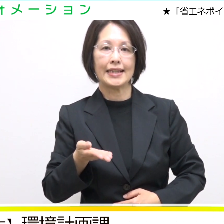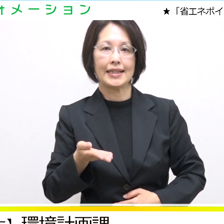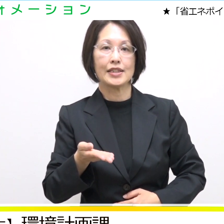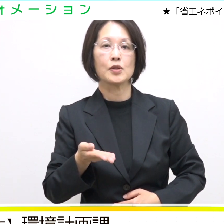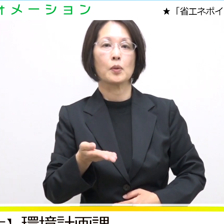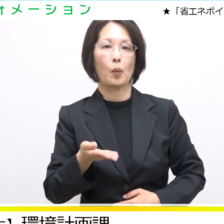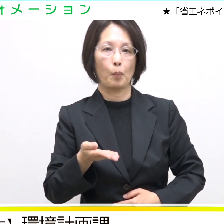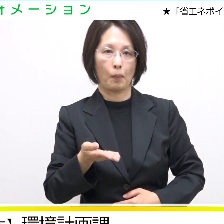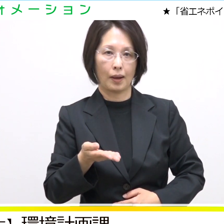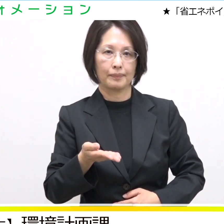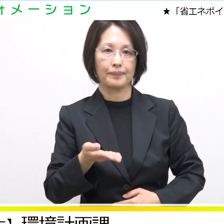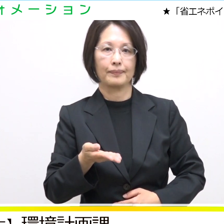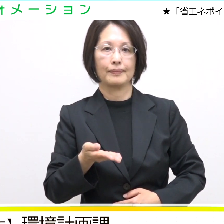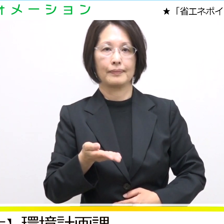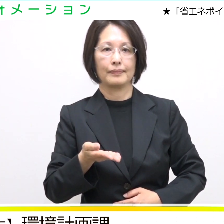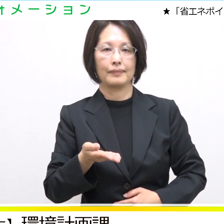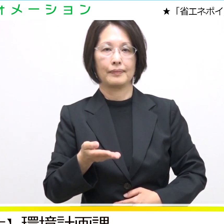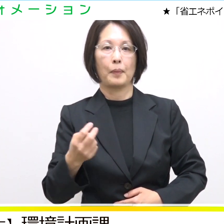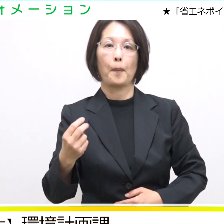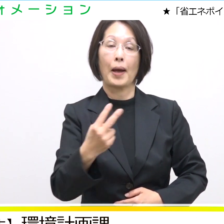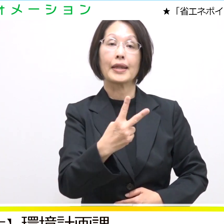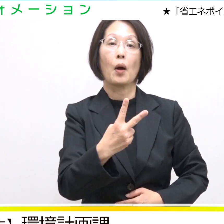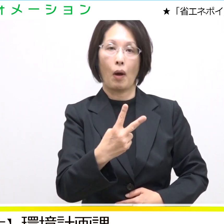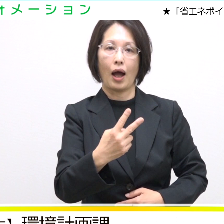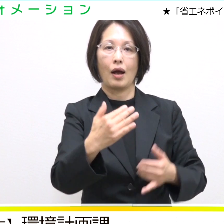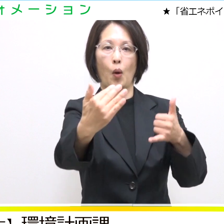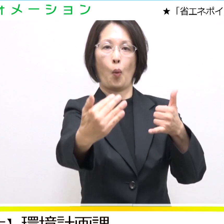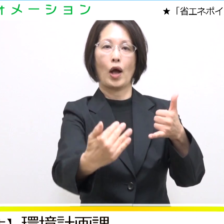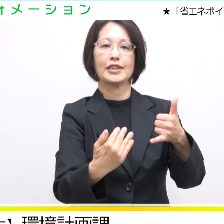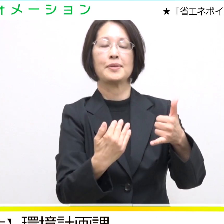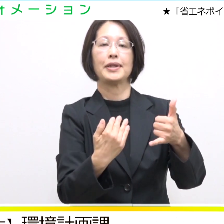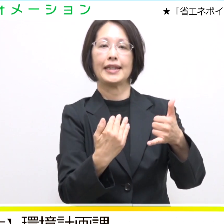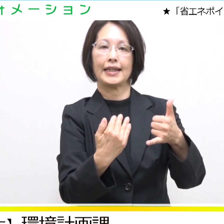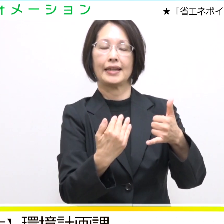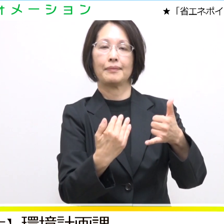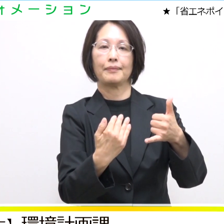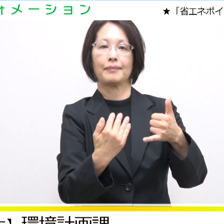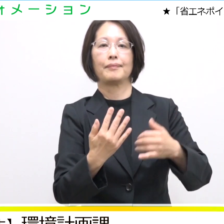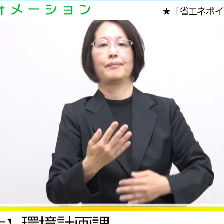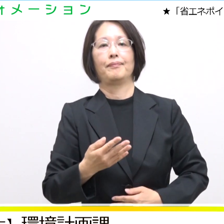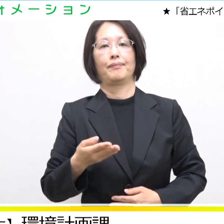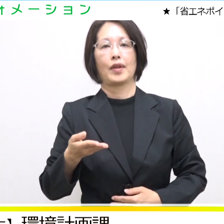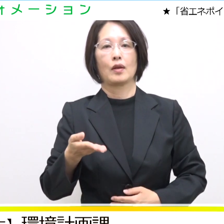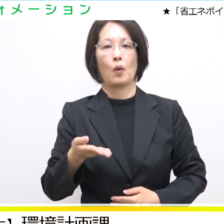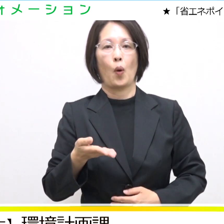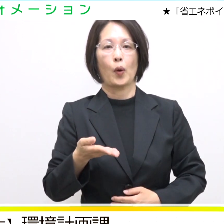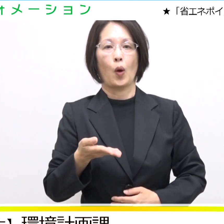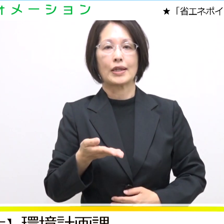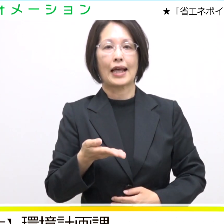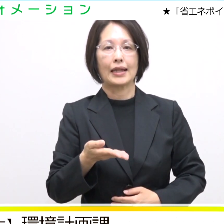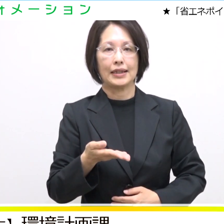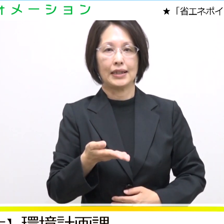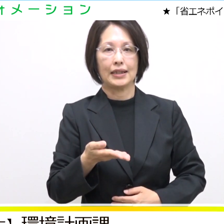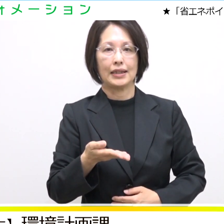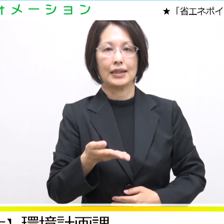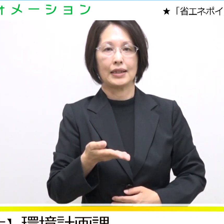54322214番またはファクシミリ